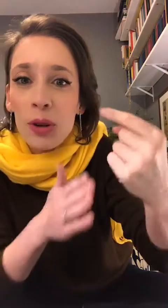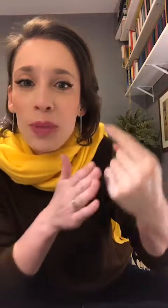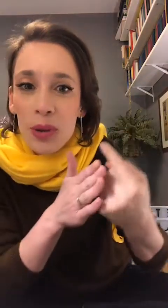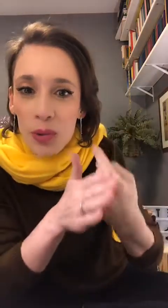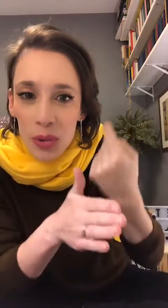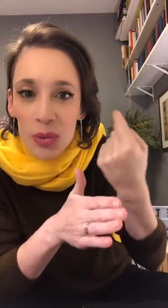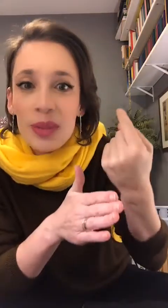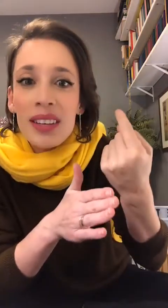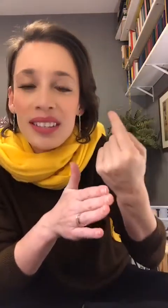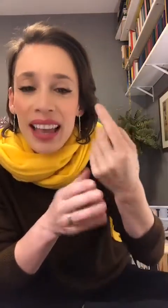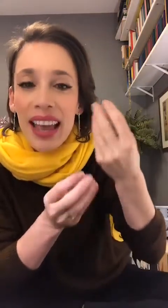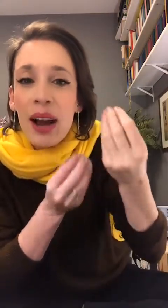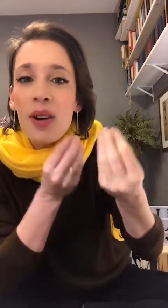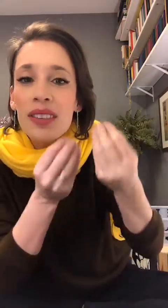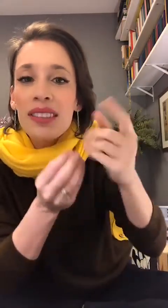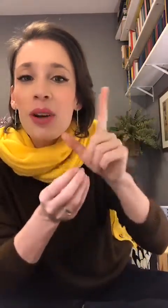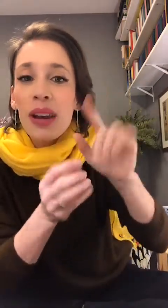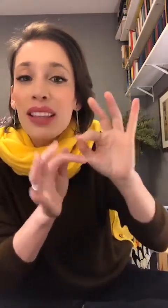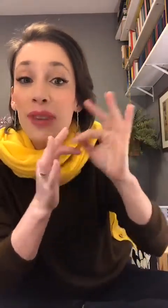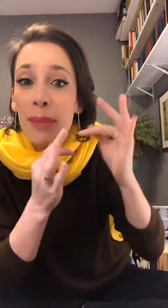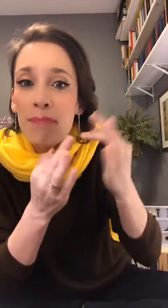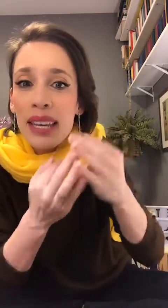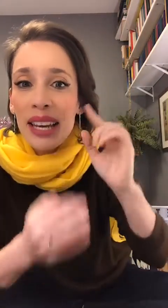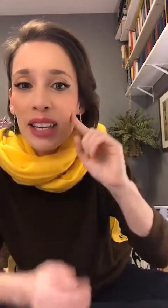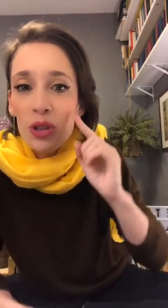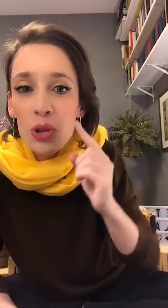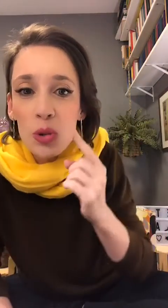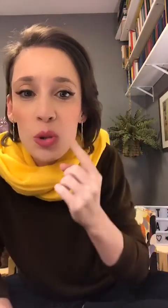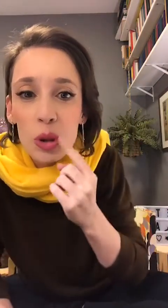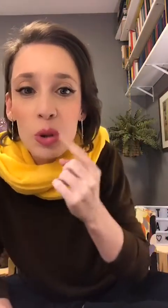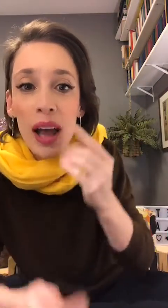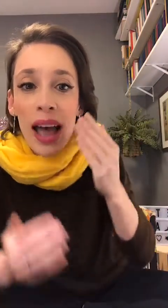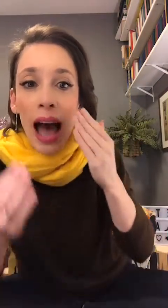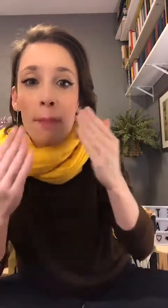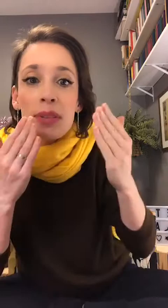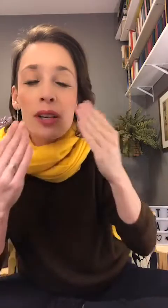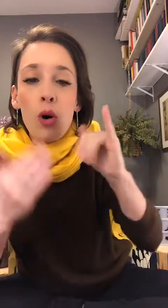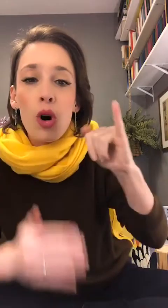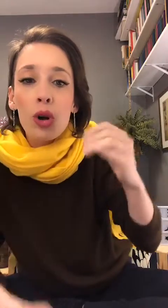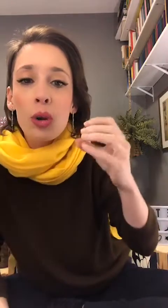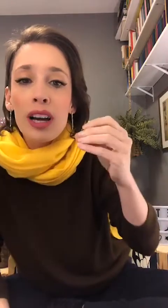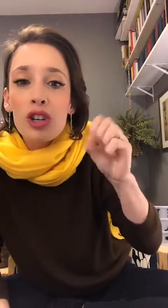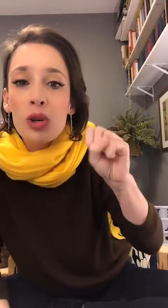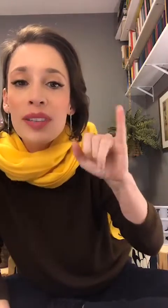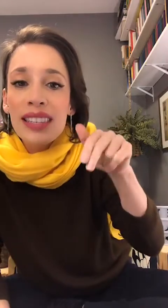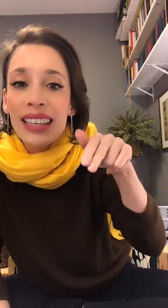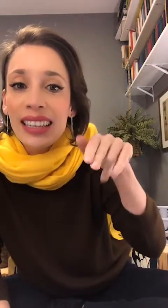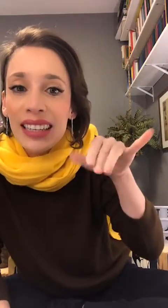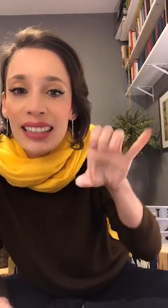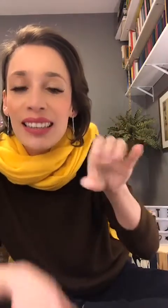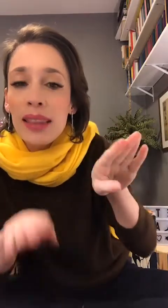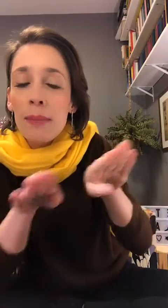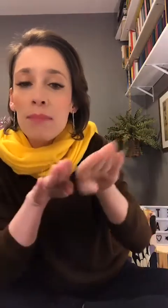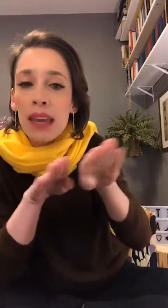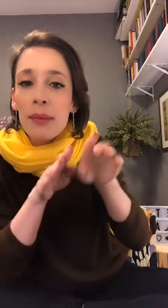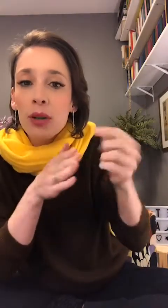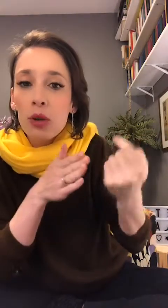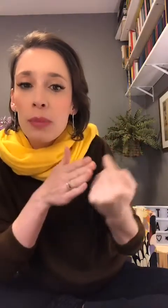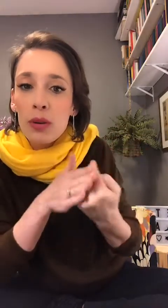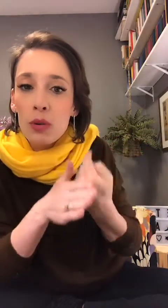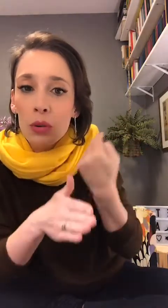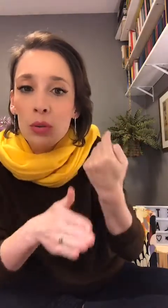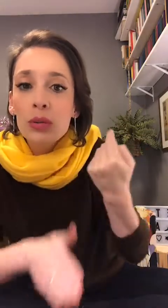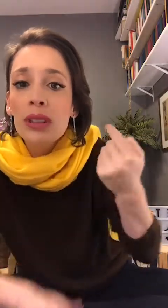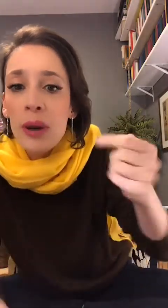Carla mandou perguntas, né? Se tem alguém na família que é surdo. A psicóloga Josiane também